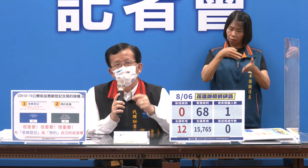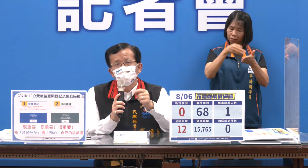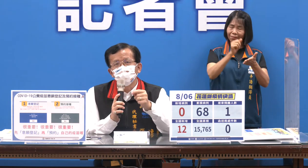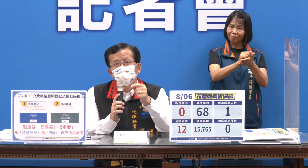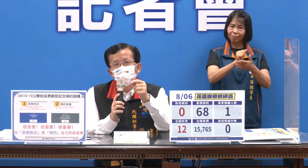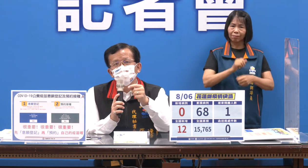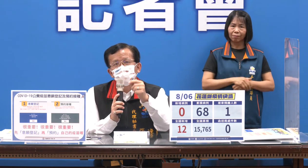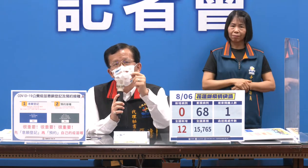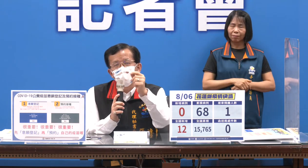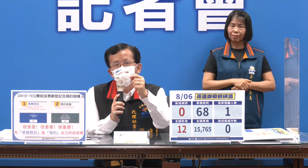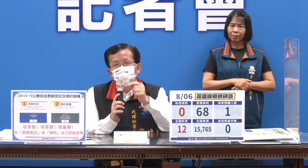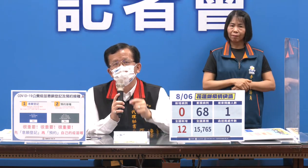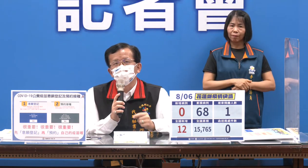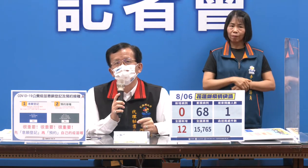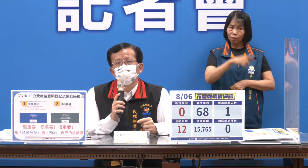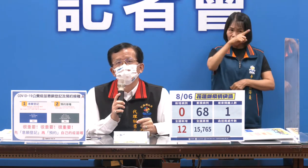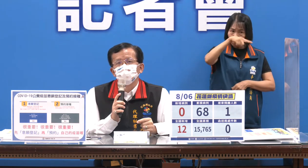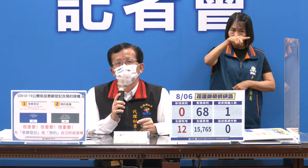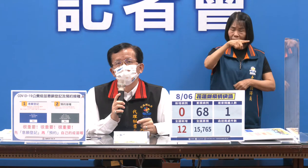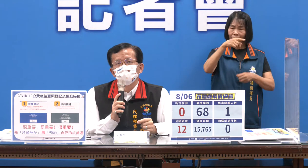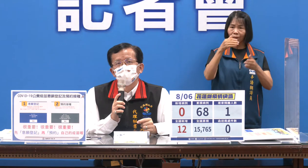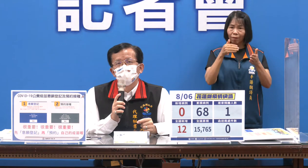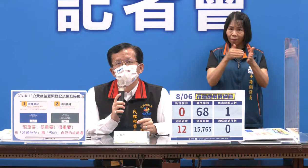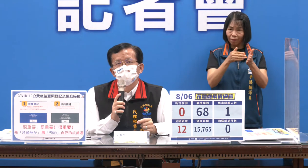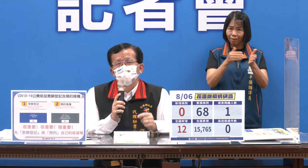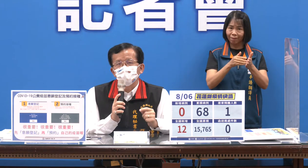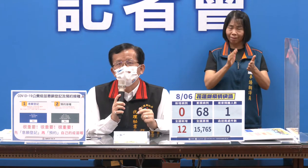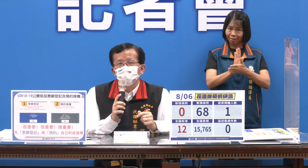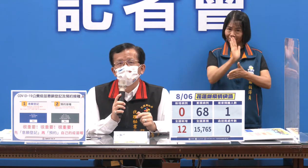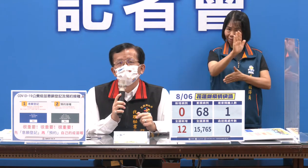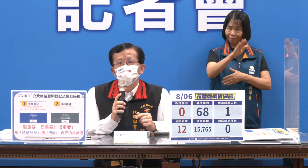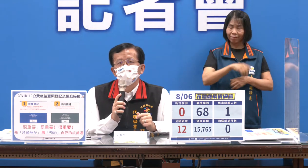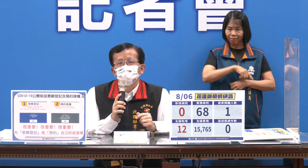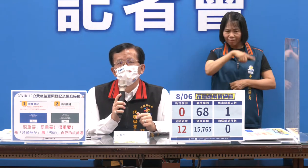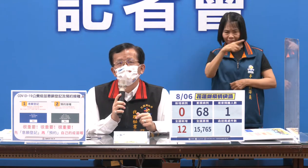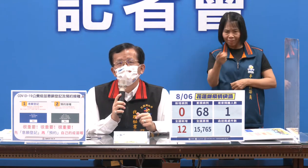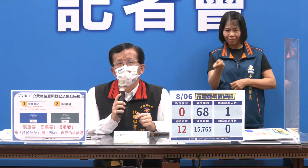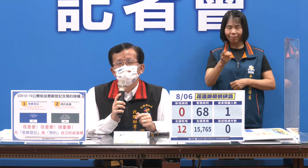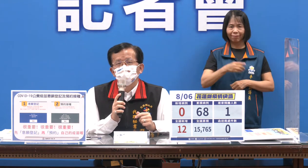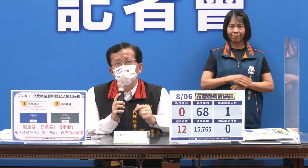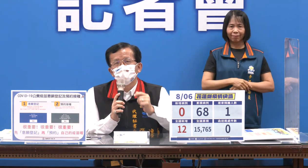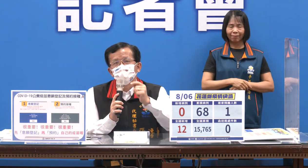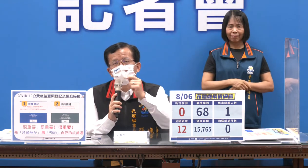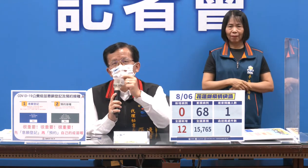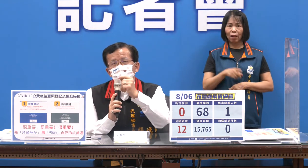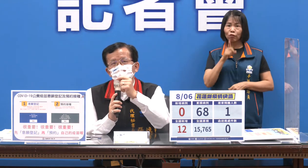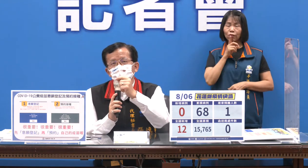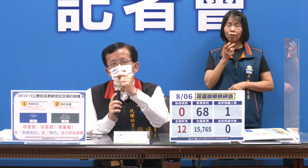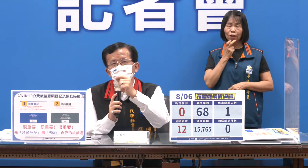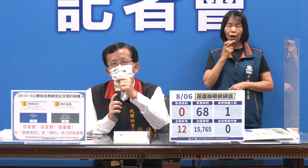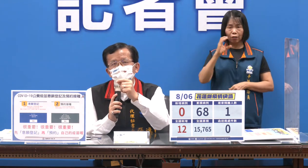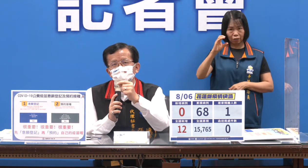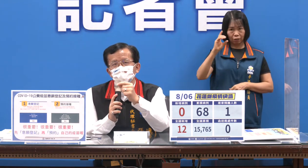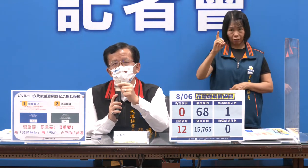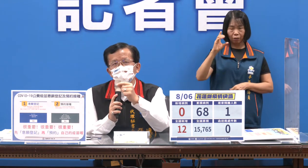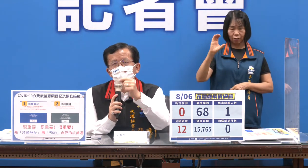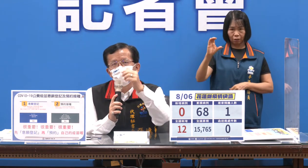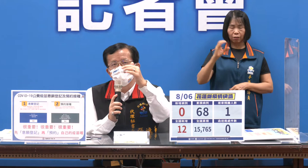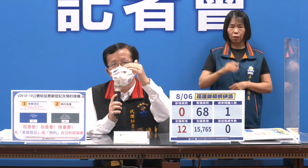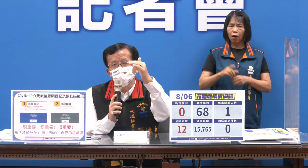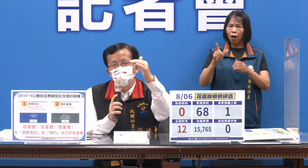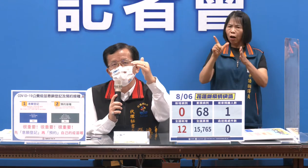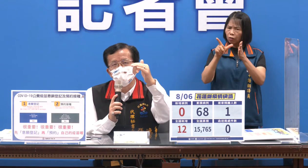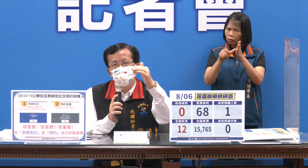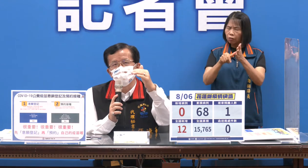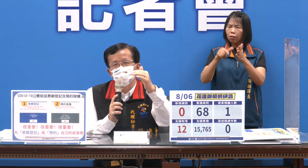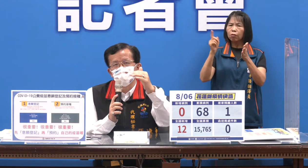了，把意愿登记完成之后，接着中央 CDC 在适当时机，他们